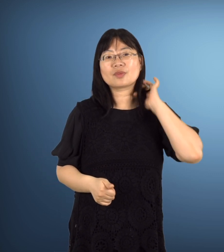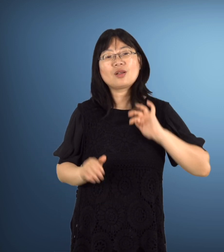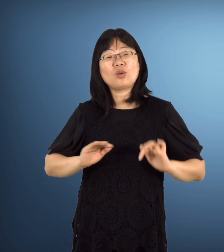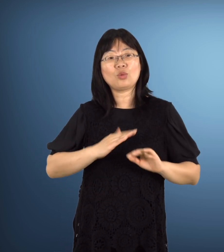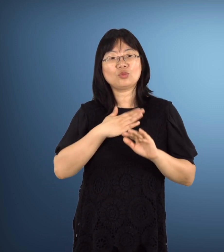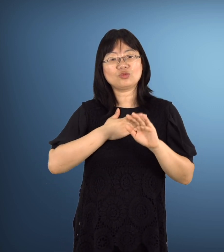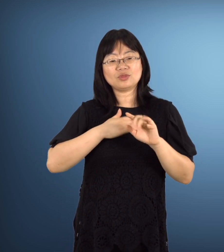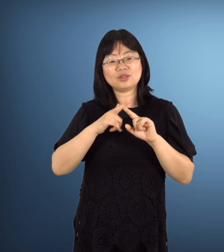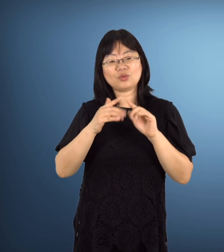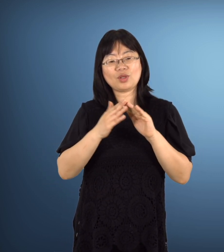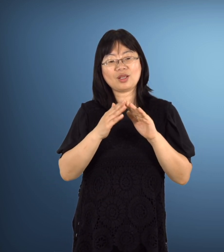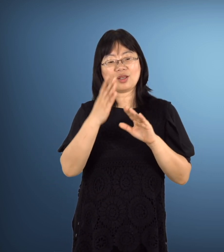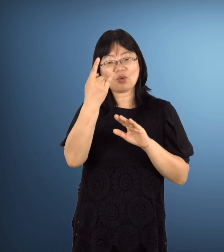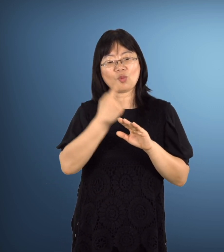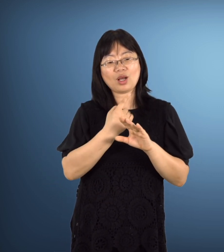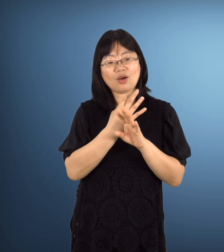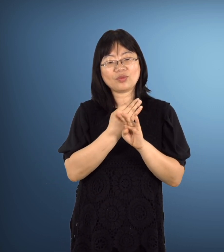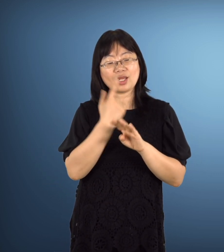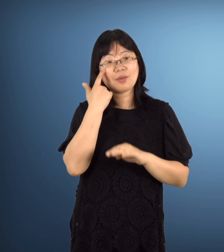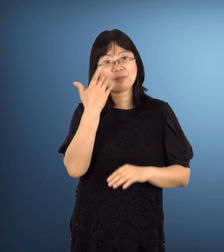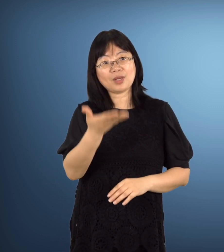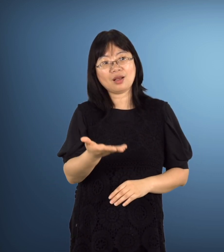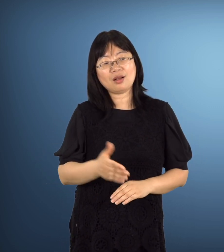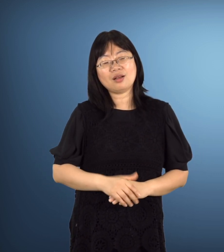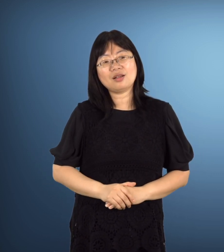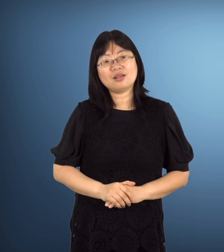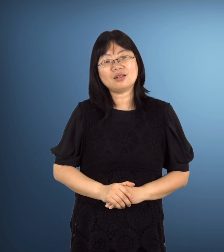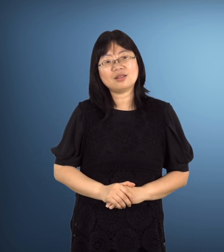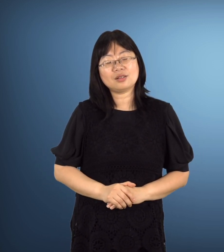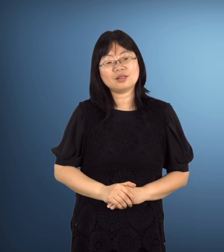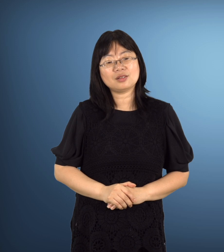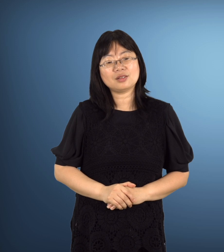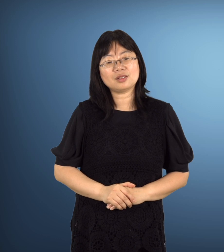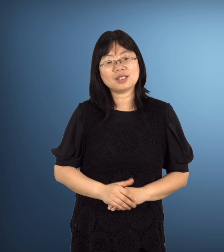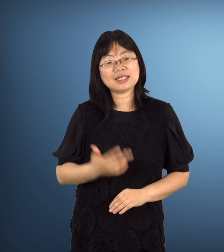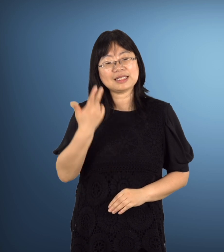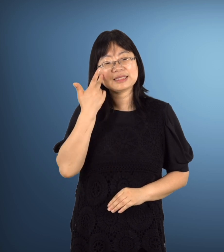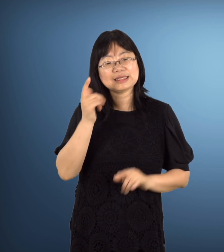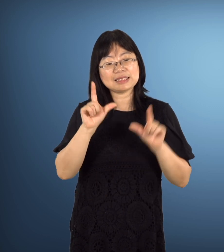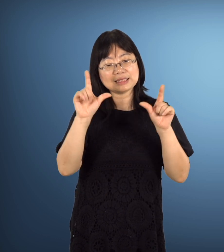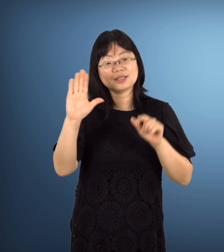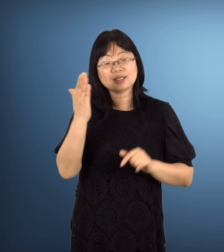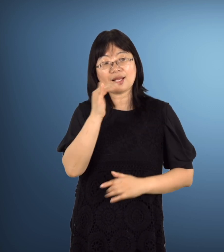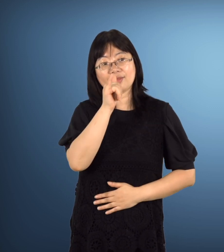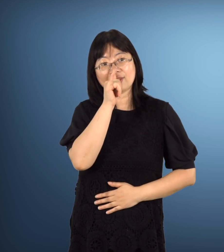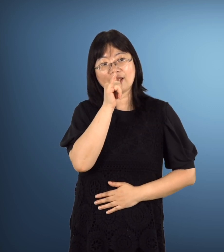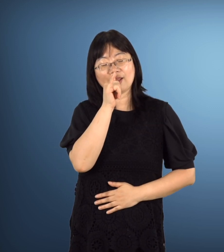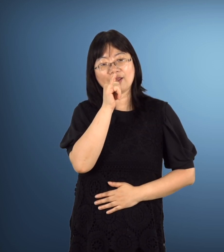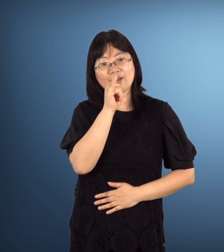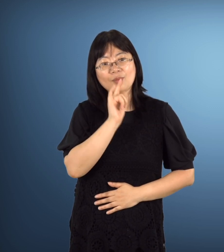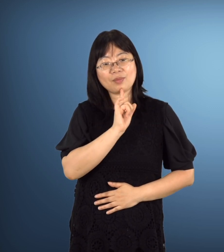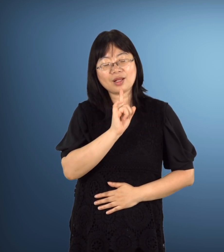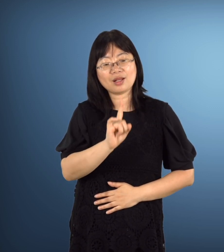우리 교회 나오신 지 얼마나 되셨습니까? 그랬더니 7일 됐대요. 7일.